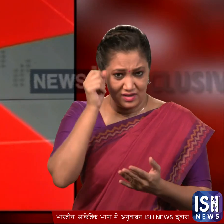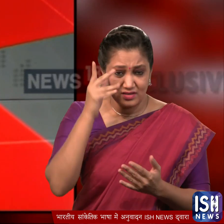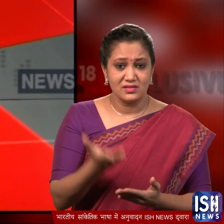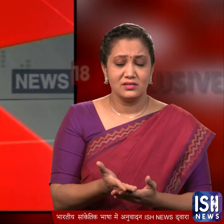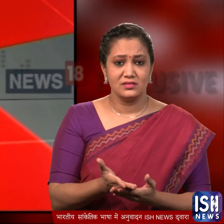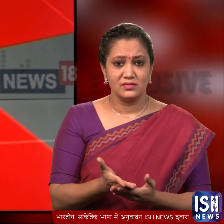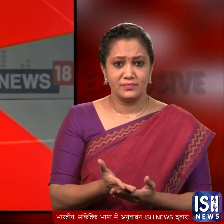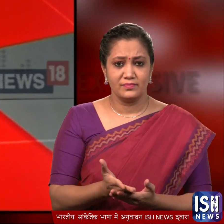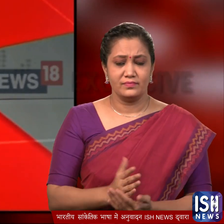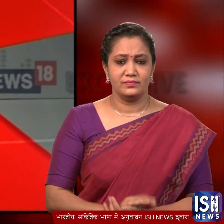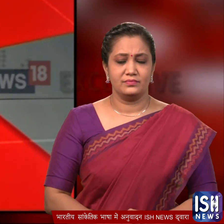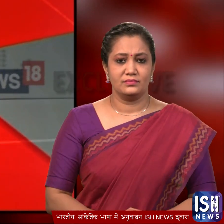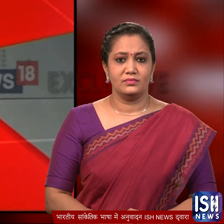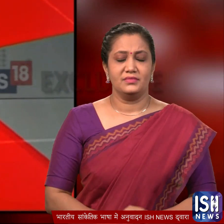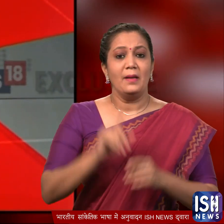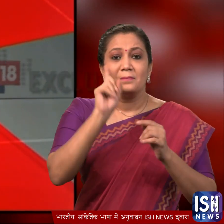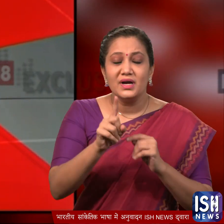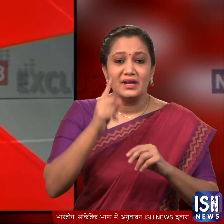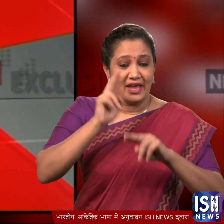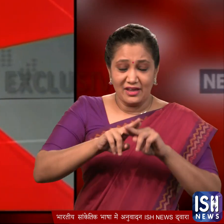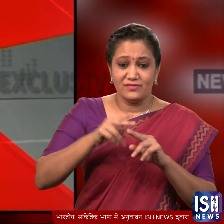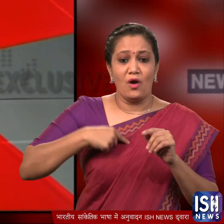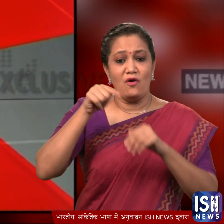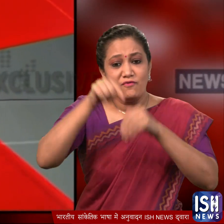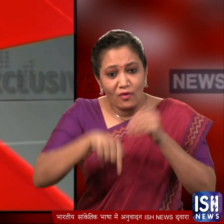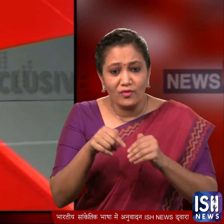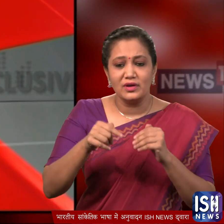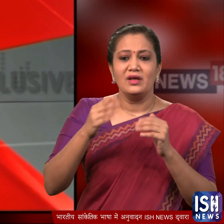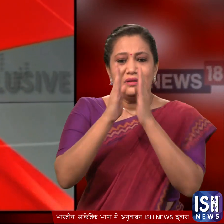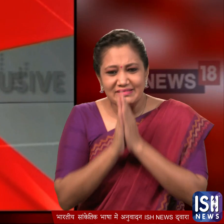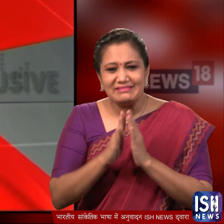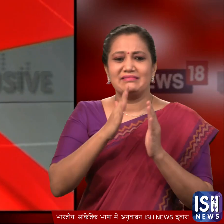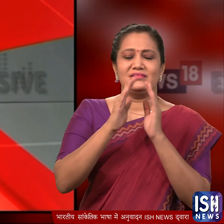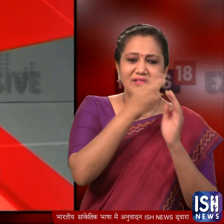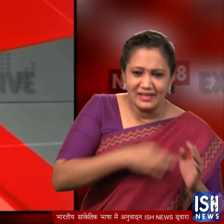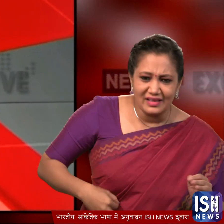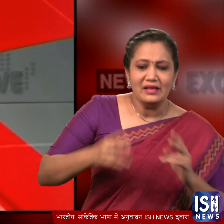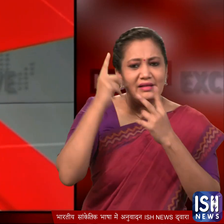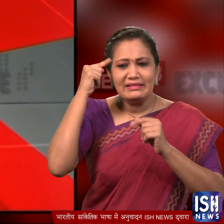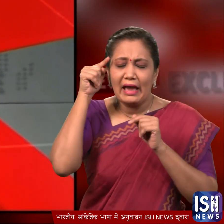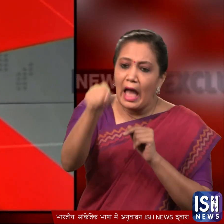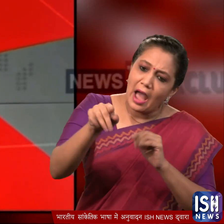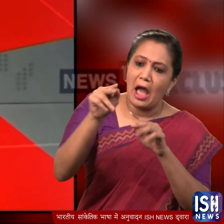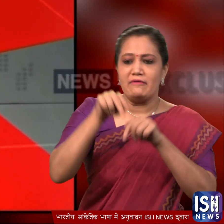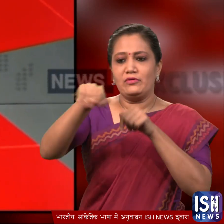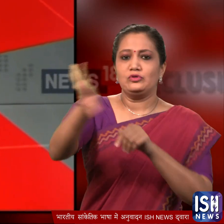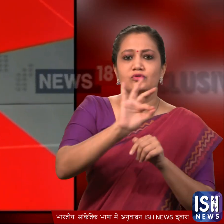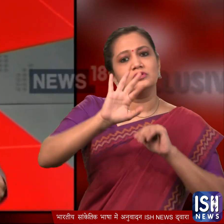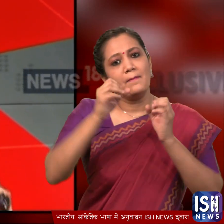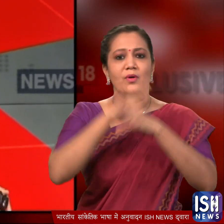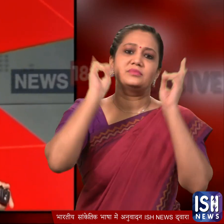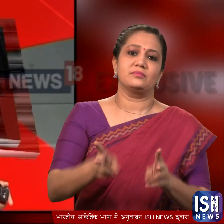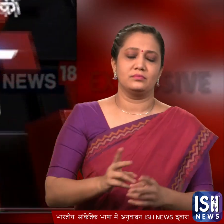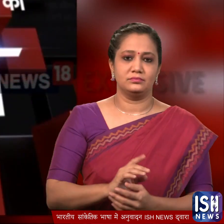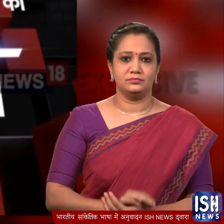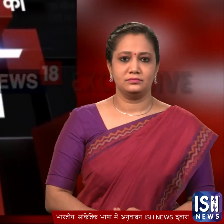बड़ी त्रासदी कुछ नहीं हो सकती। लेकिन अगर हम वोट देंगे जाति पे और दूसरी बातों पे, तो फिर ये बम